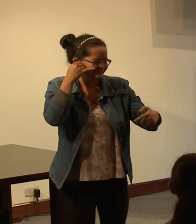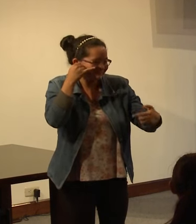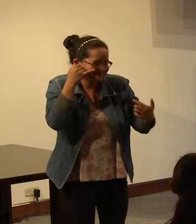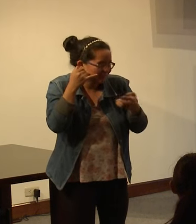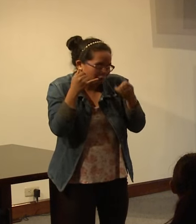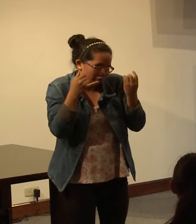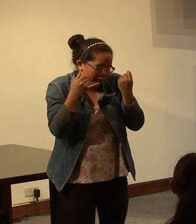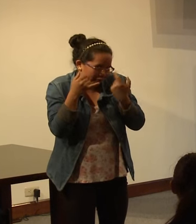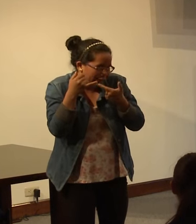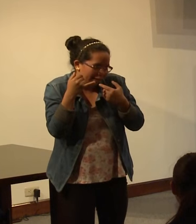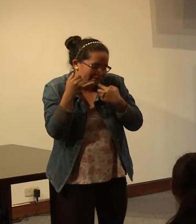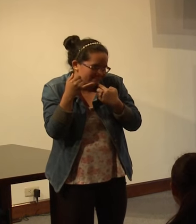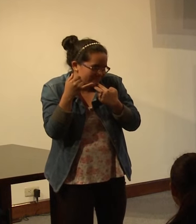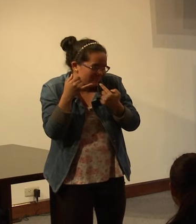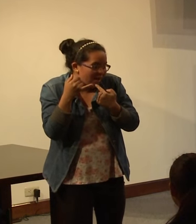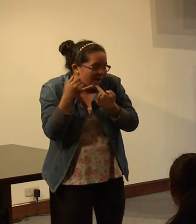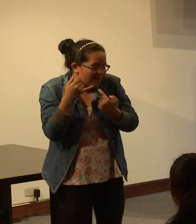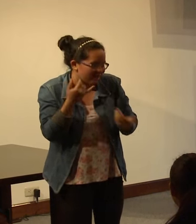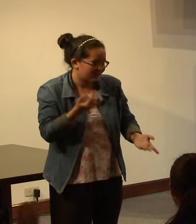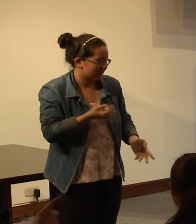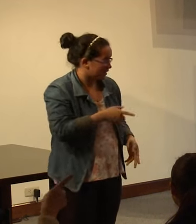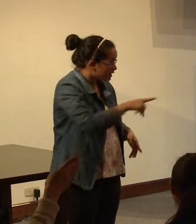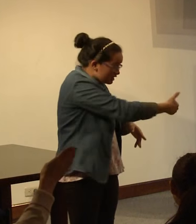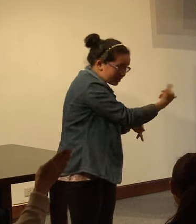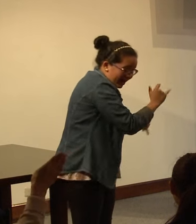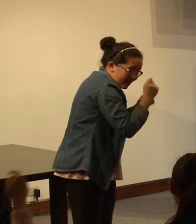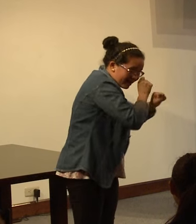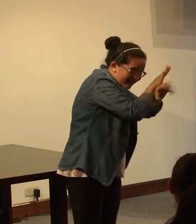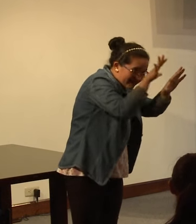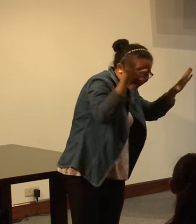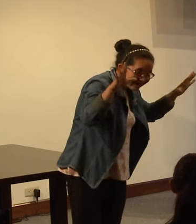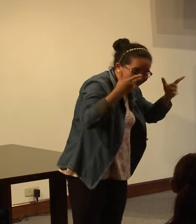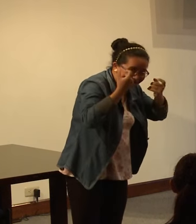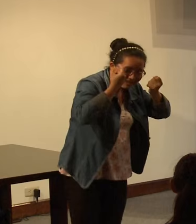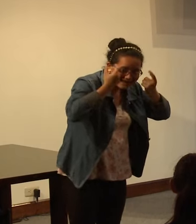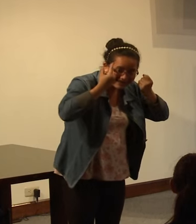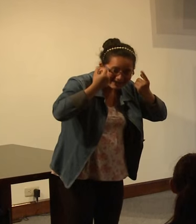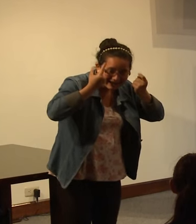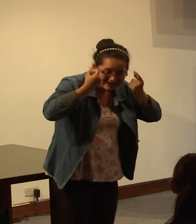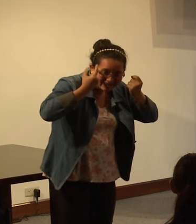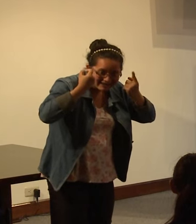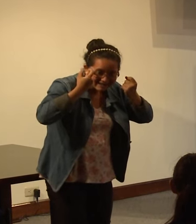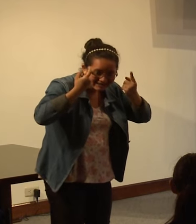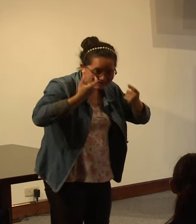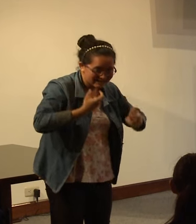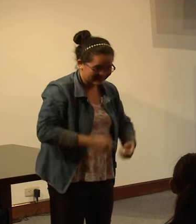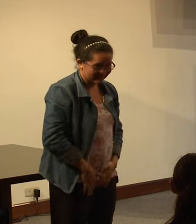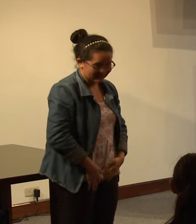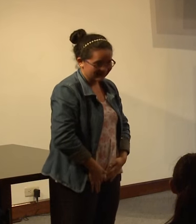Sí. ¿Les queda claro? Ahí tiene una pregunta. Dime.